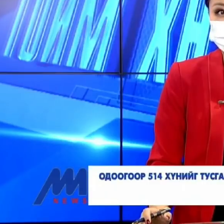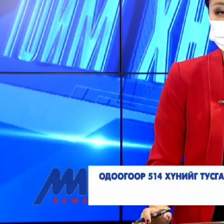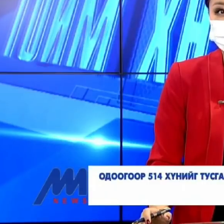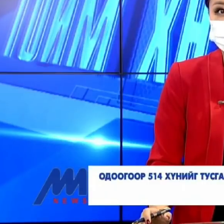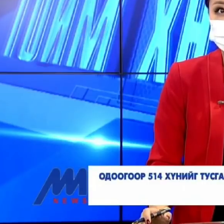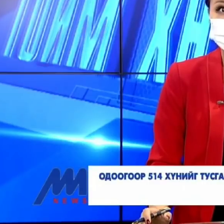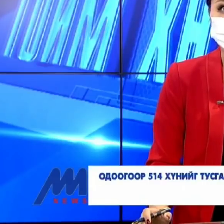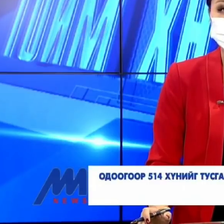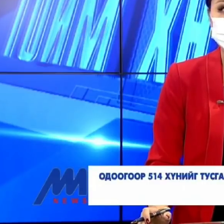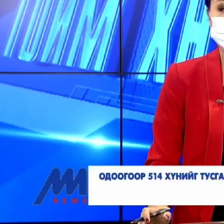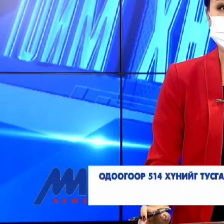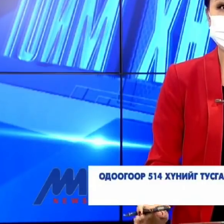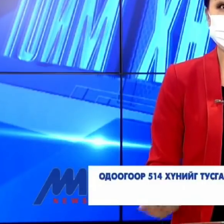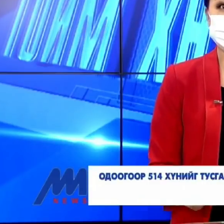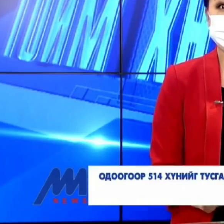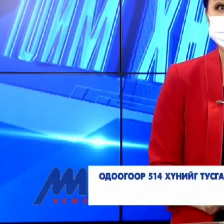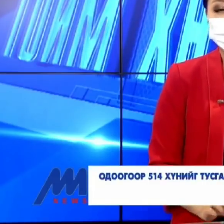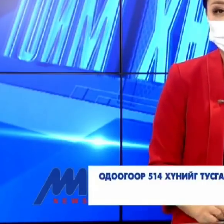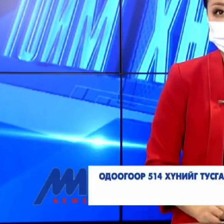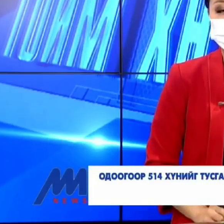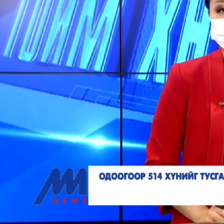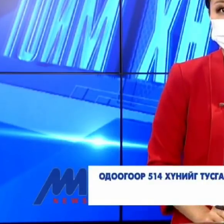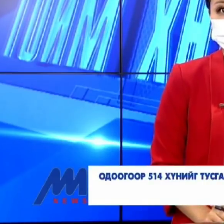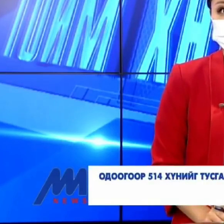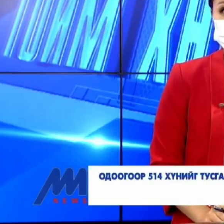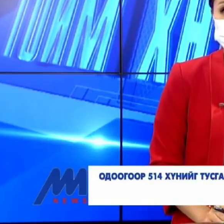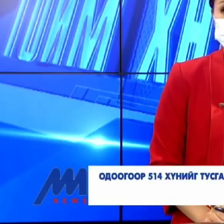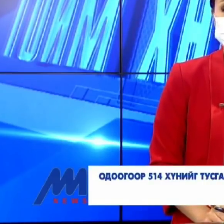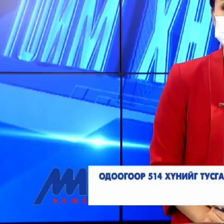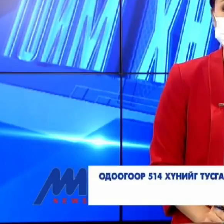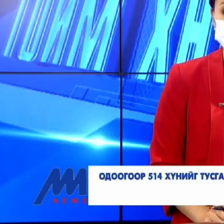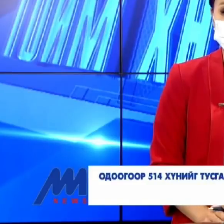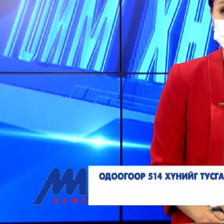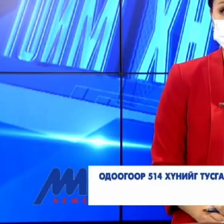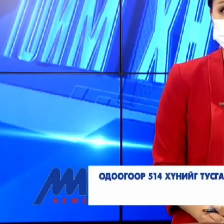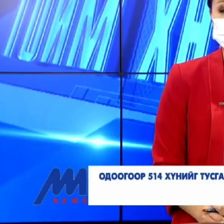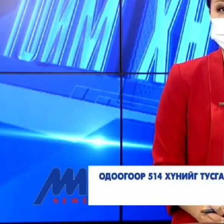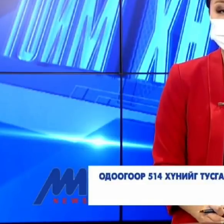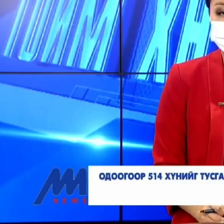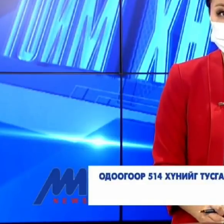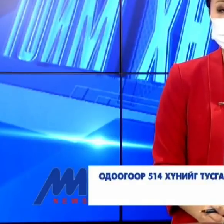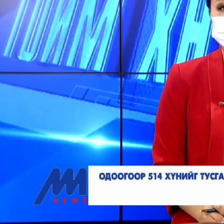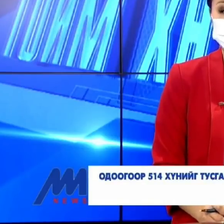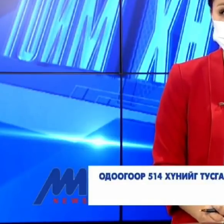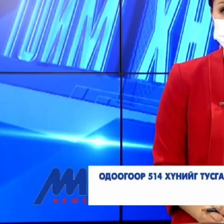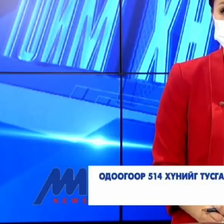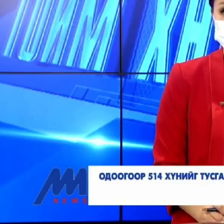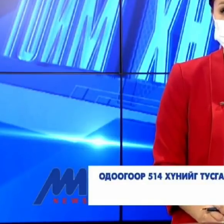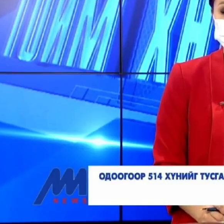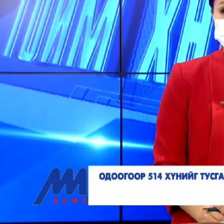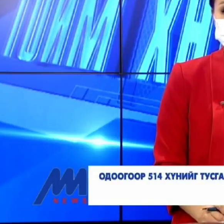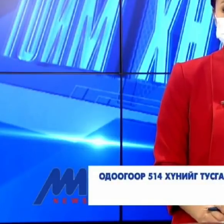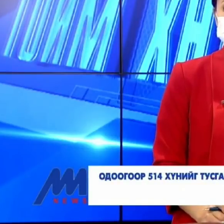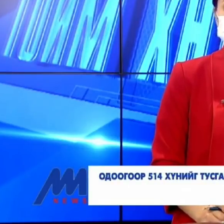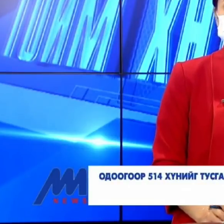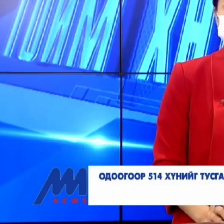төвд хандхыг зөвлөж байна. Ингээд уламжлал ясаар өнөөдөр эрүүл мэндийн амныхан цаг үеийн нөхцөл байдалтай холбоотой мэдээлэл өргөснийг өргөжлөлөө